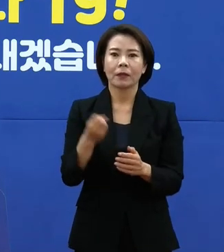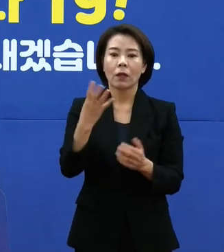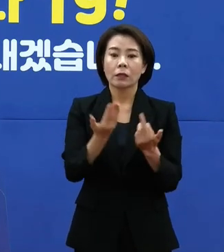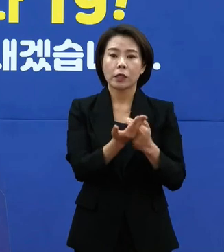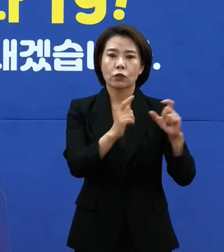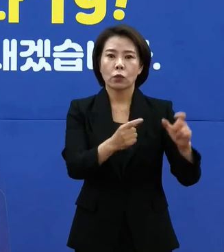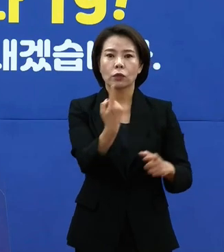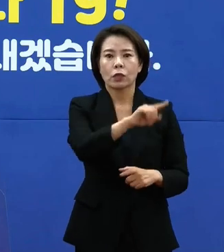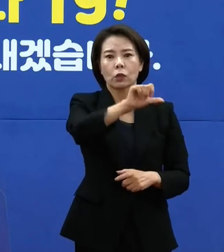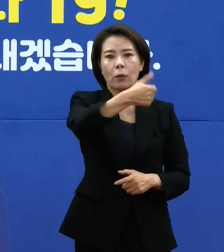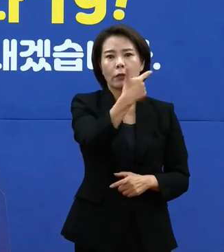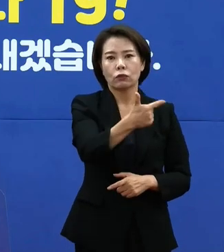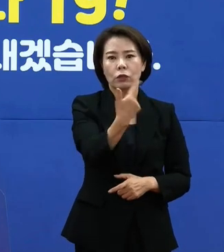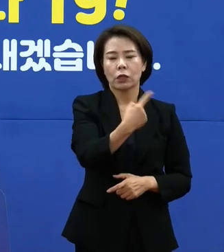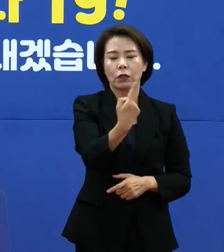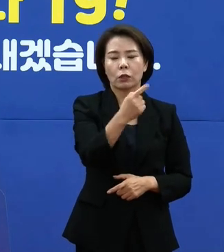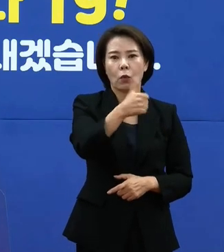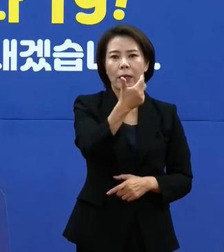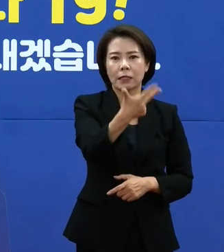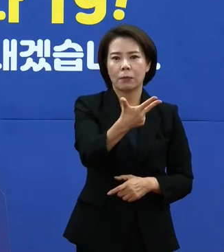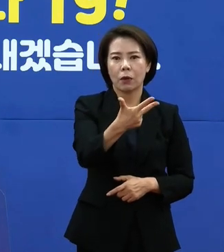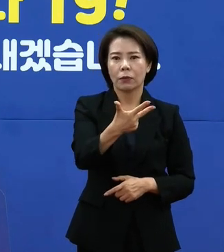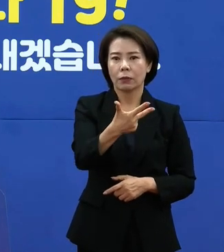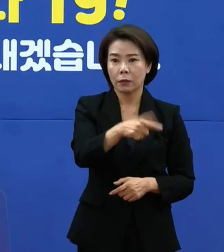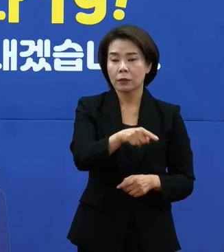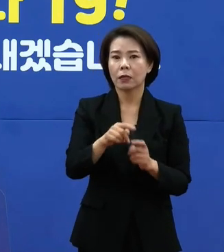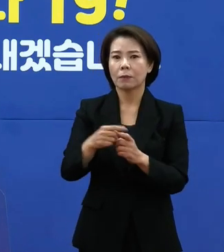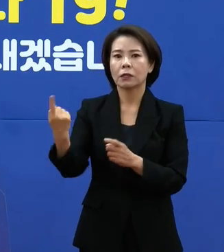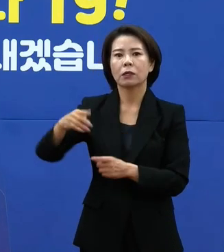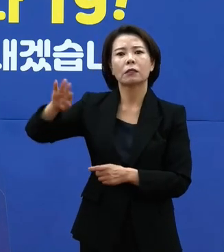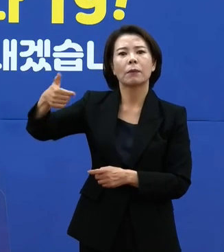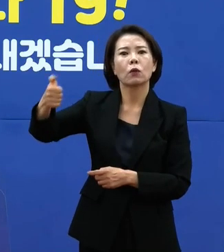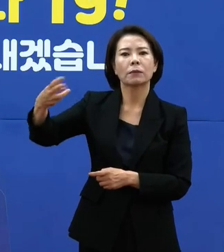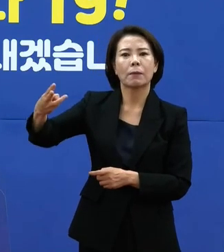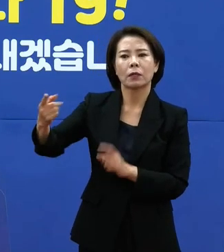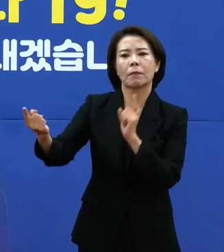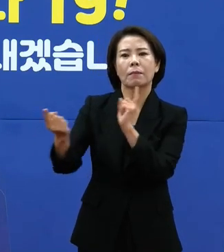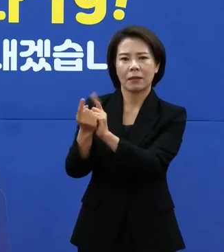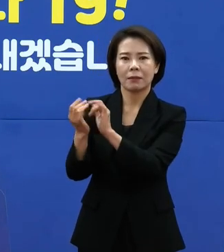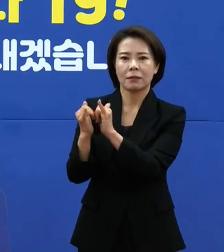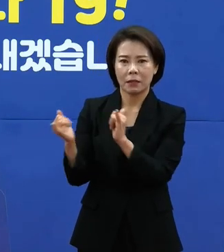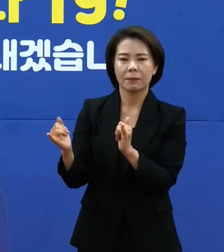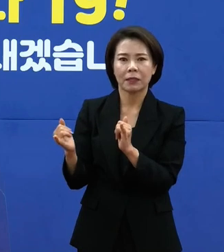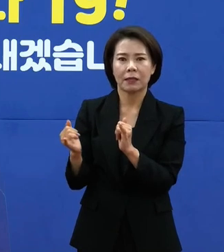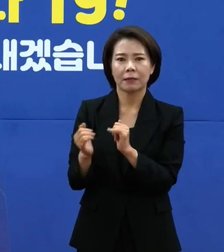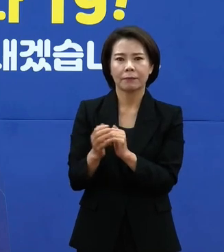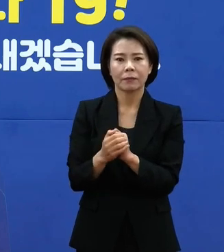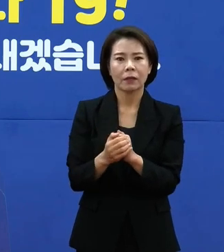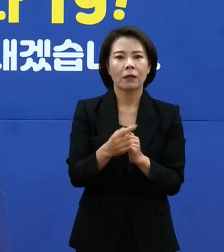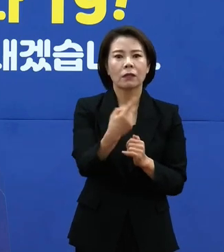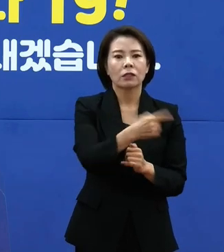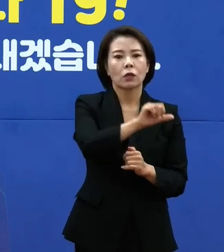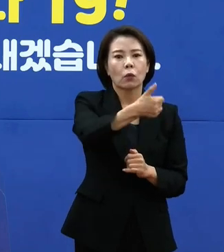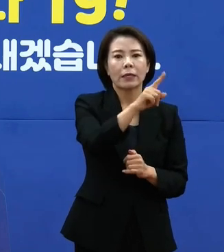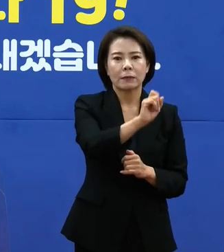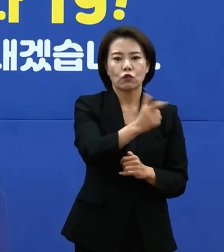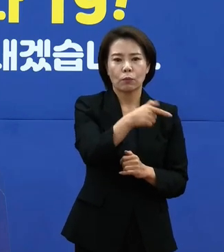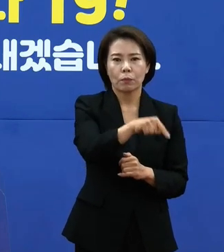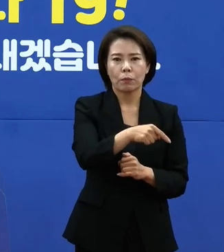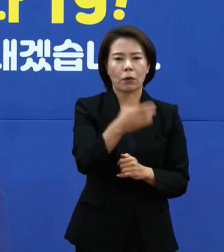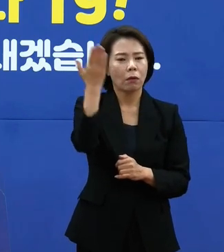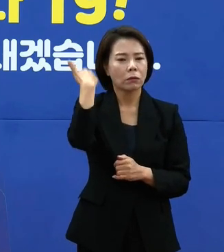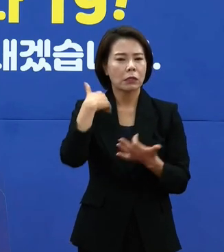제주 1506, 1507번 확진자는 제주 1453번의 접촉자입니다. 제주 1516번은